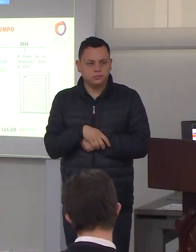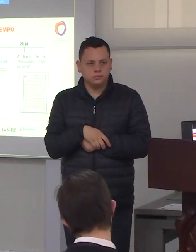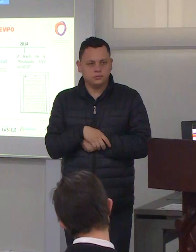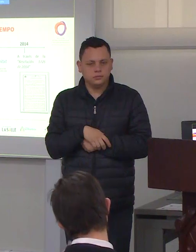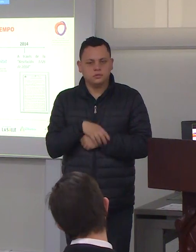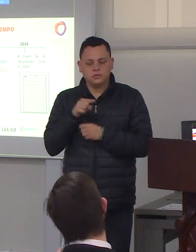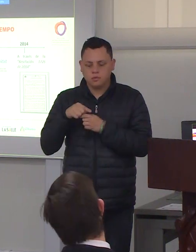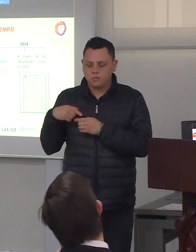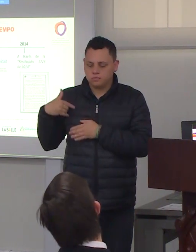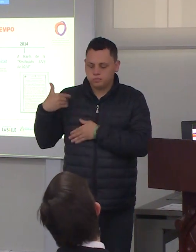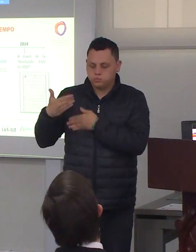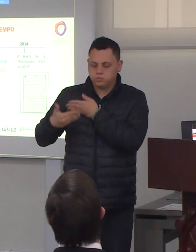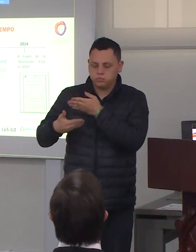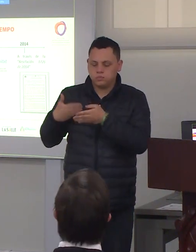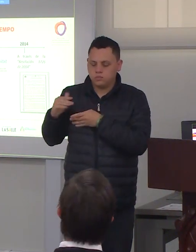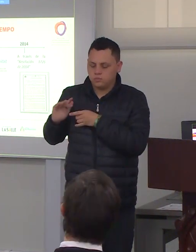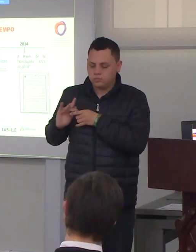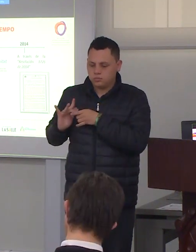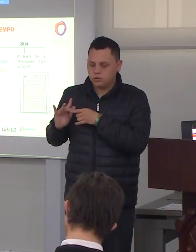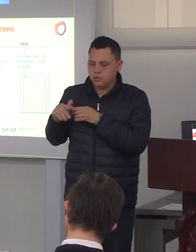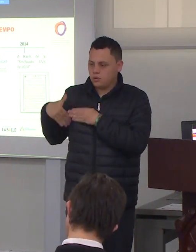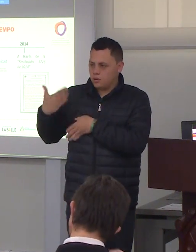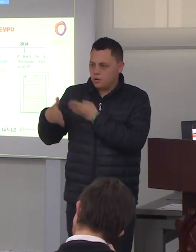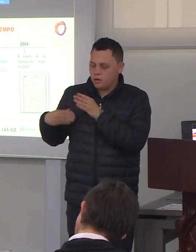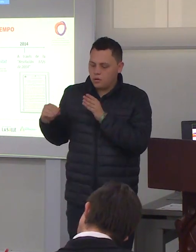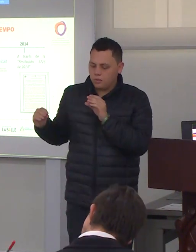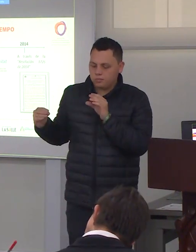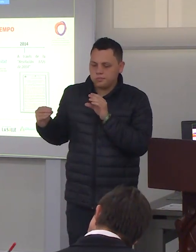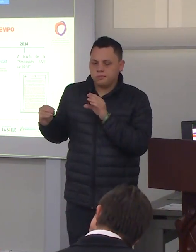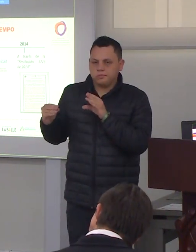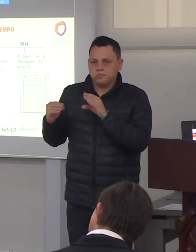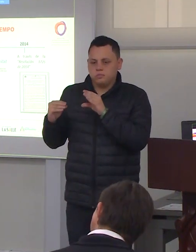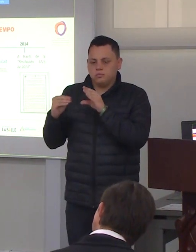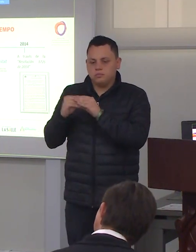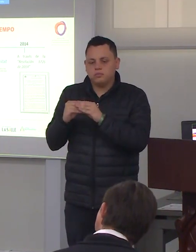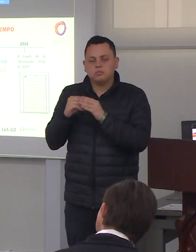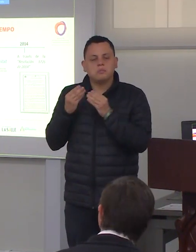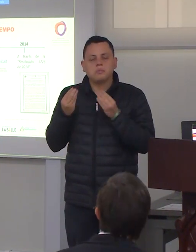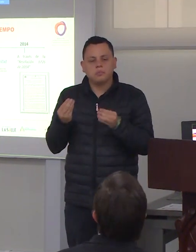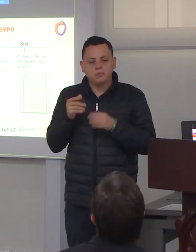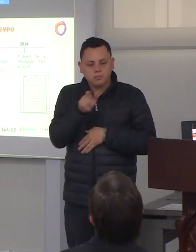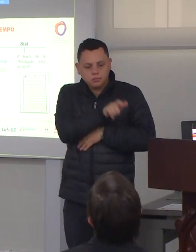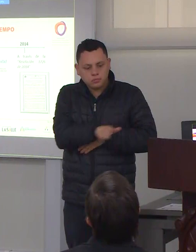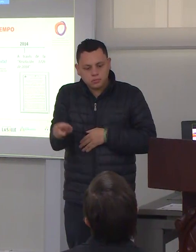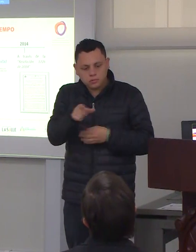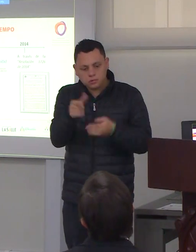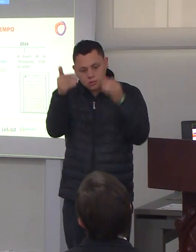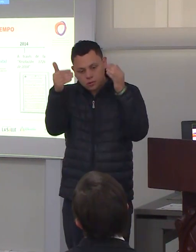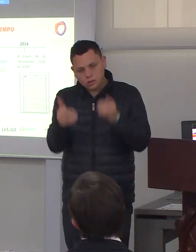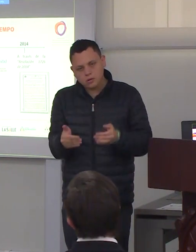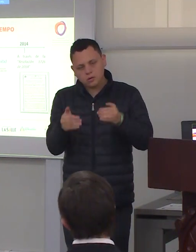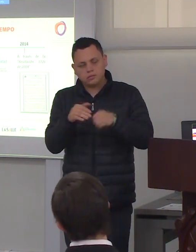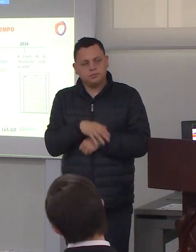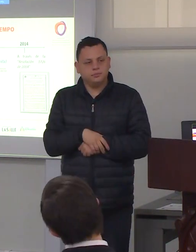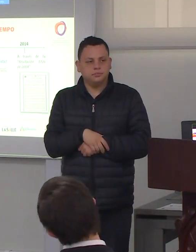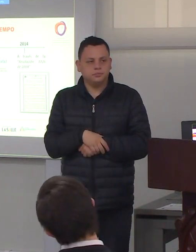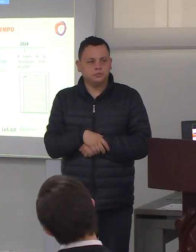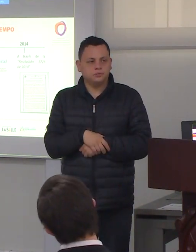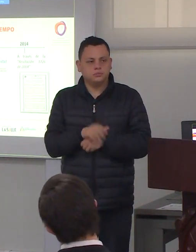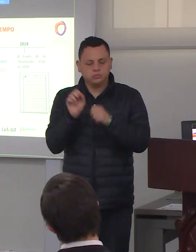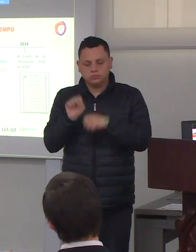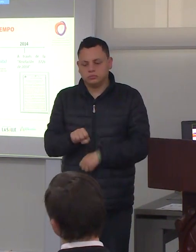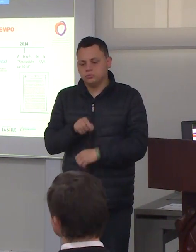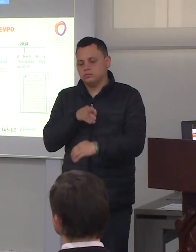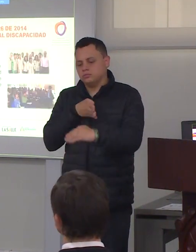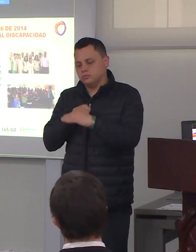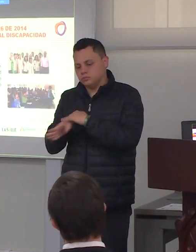progresiva va a ir ajustando sus procesos y sus procedimientos para que la población con discapacidad logre